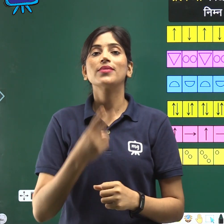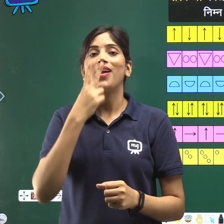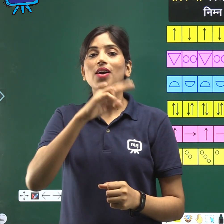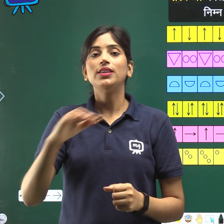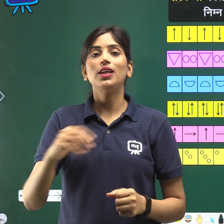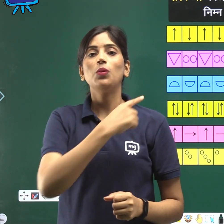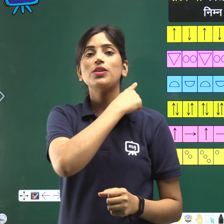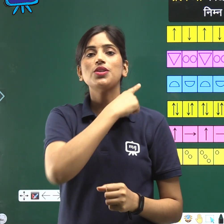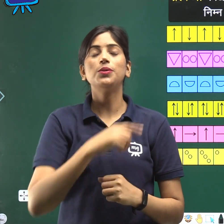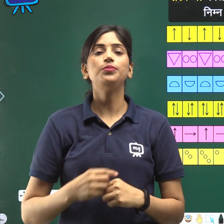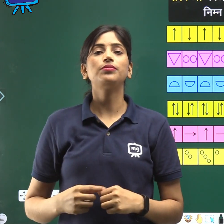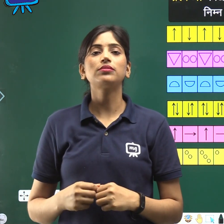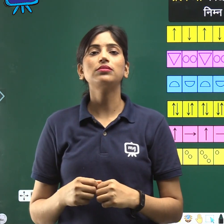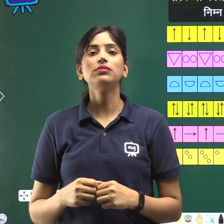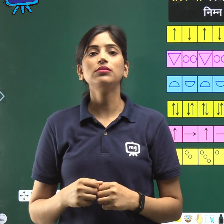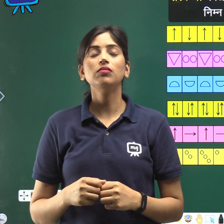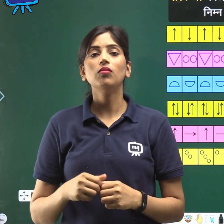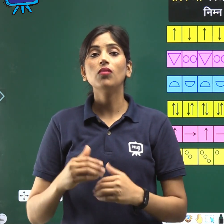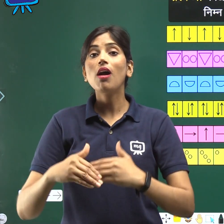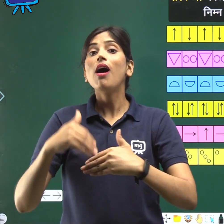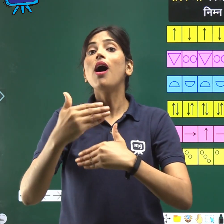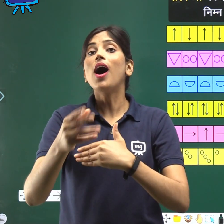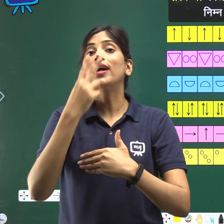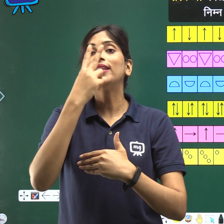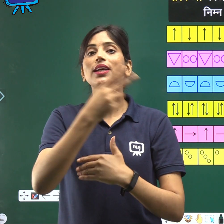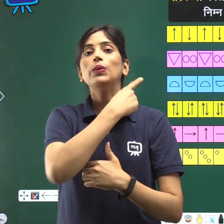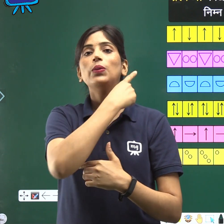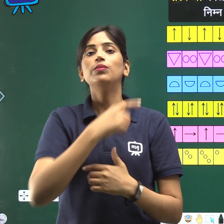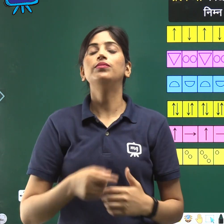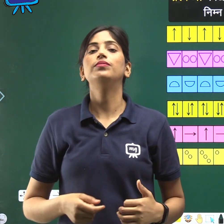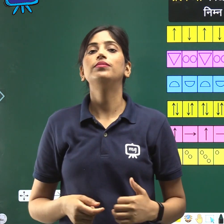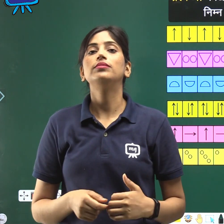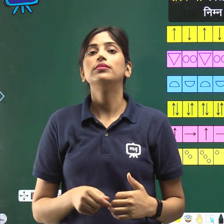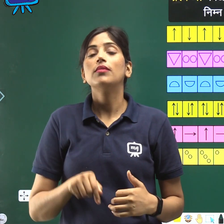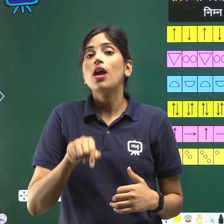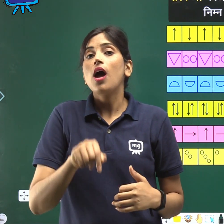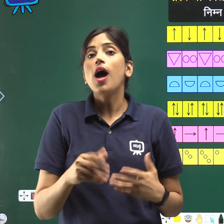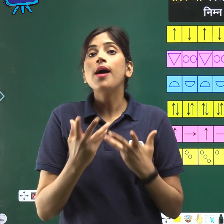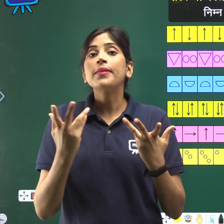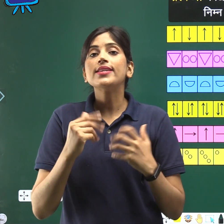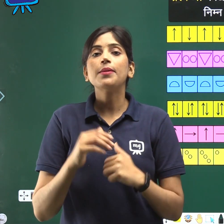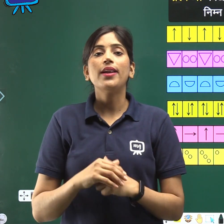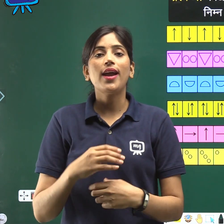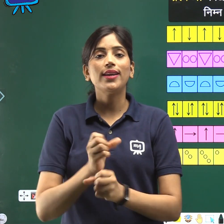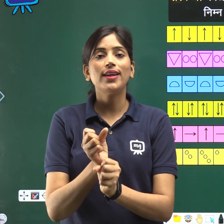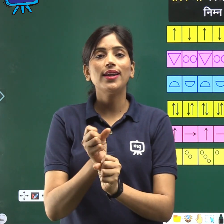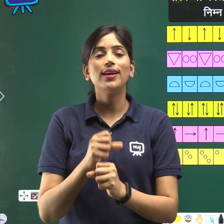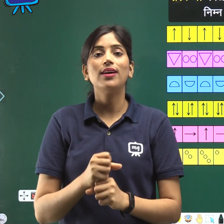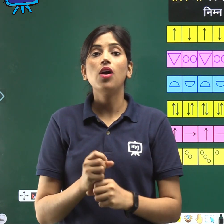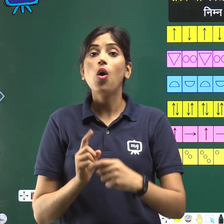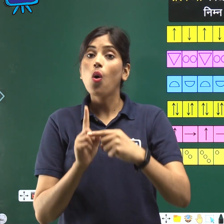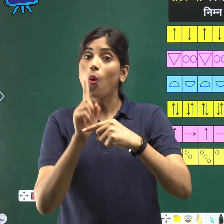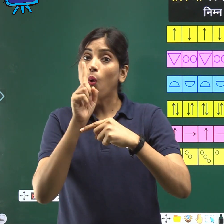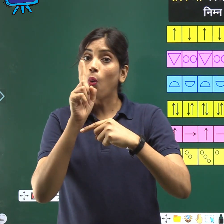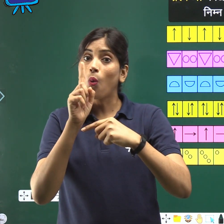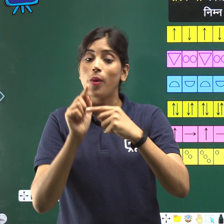देखो बच्चों, फिर आगे देखो, अब कैसे बनाएंगे? ऊपर